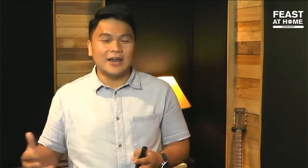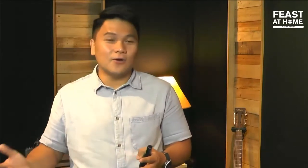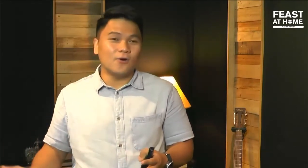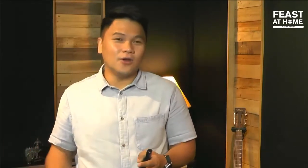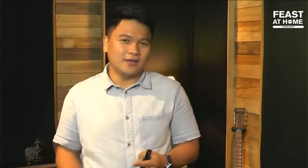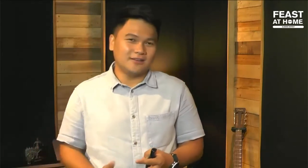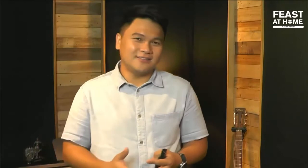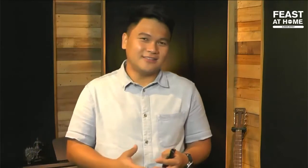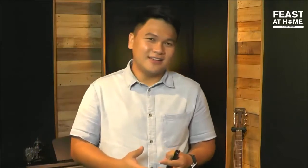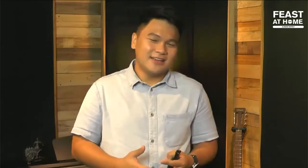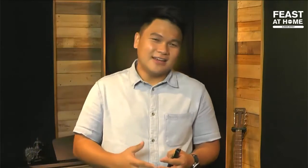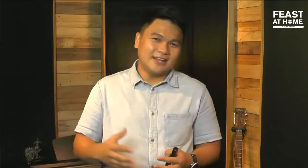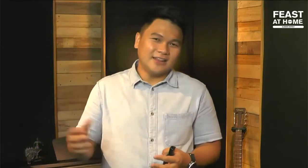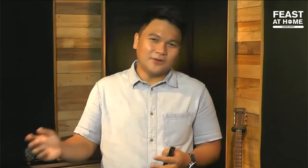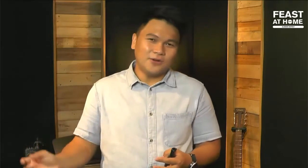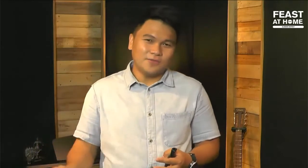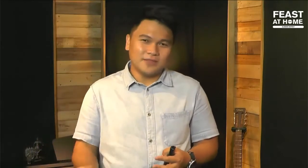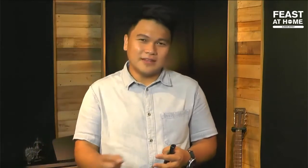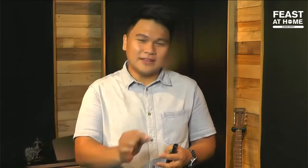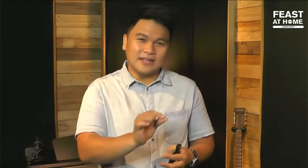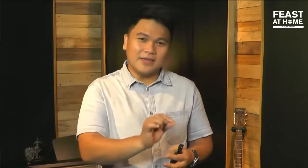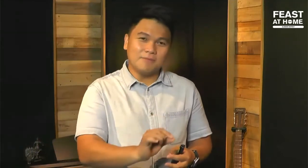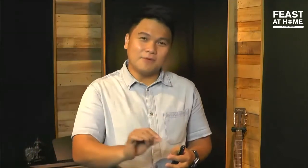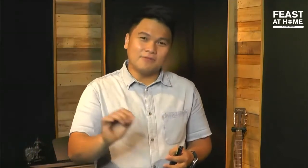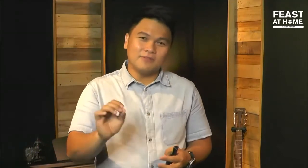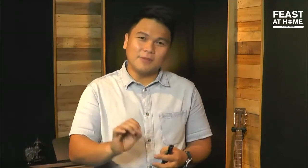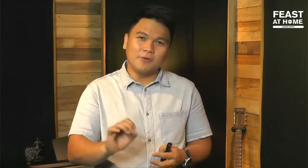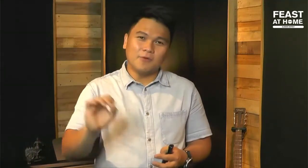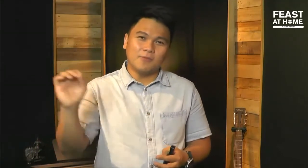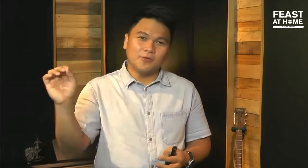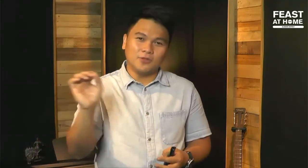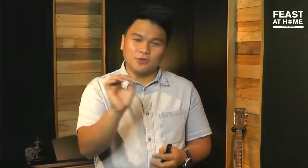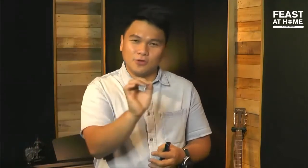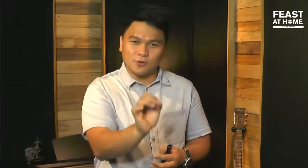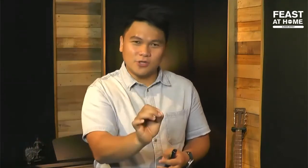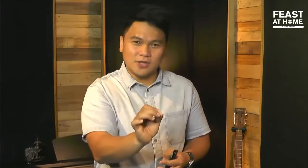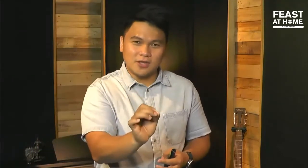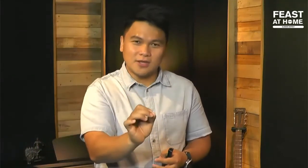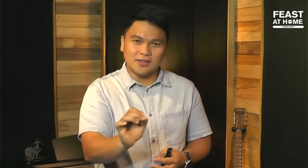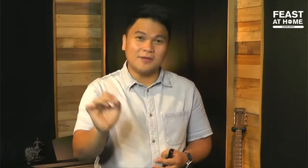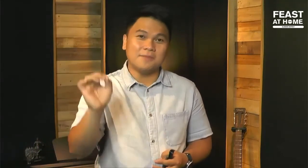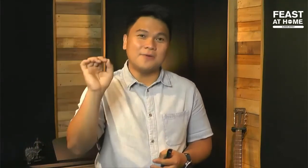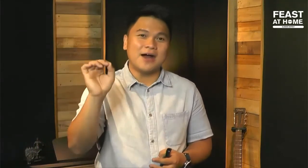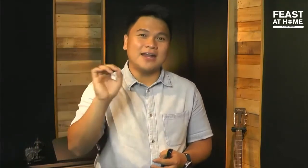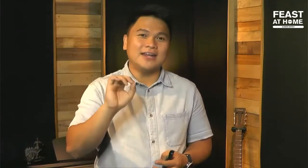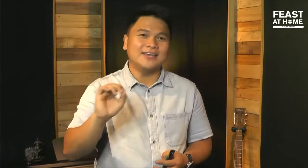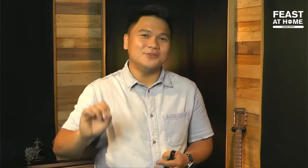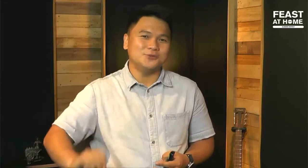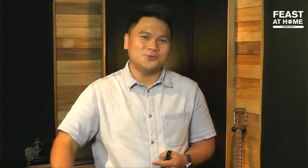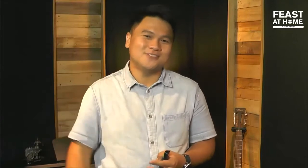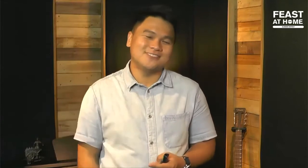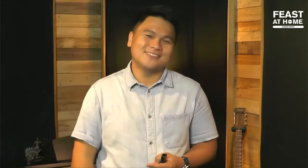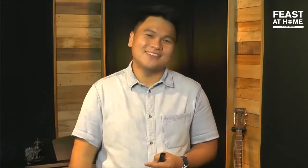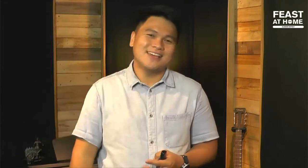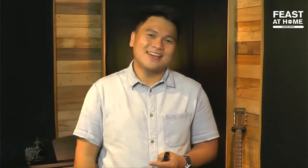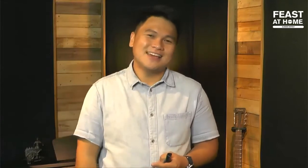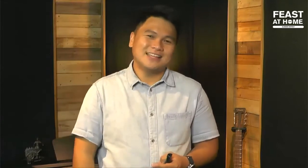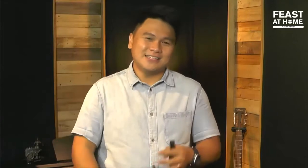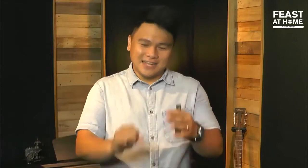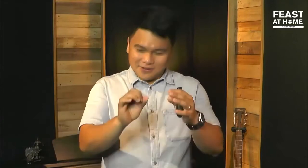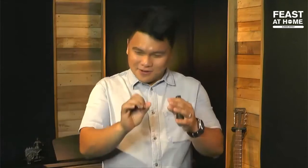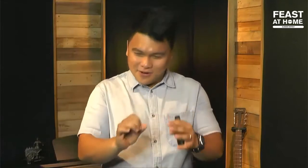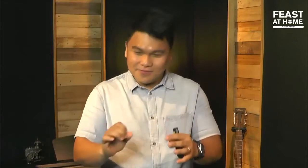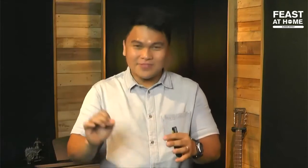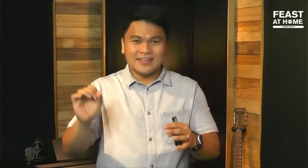Naging alcoholic. At later on, nag-i-improve, napopromote yung yosi, naging marijuana, naging juts.